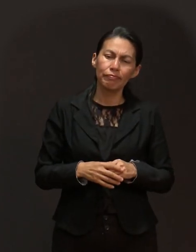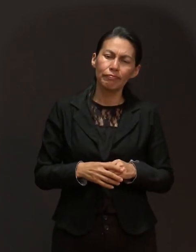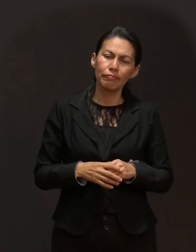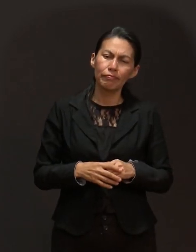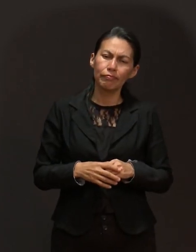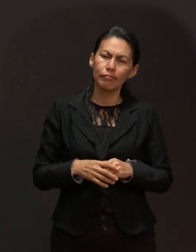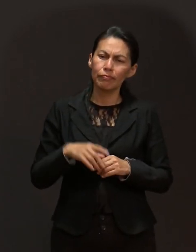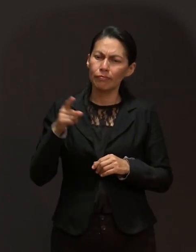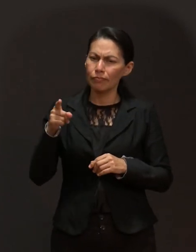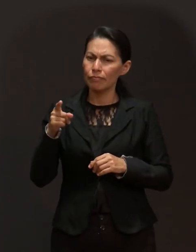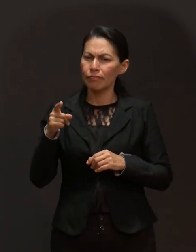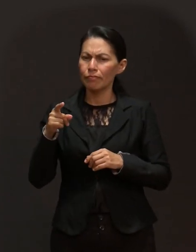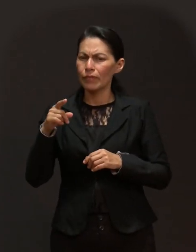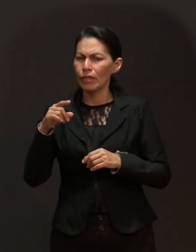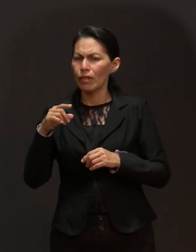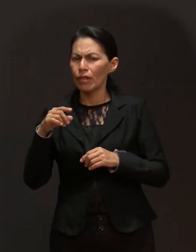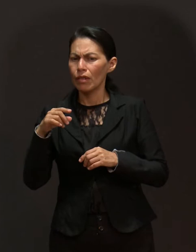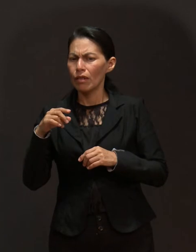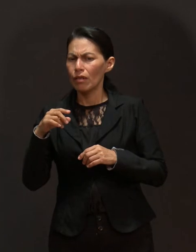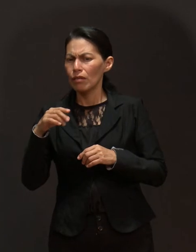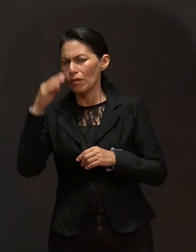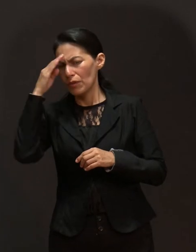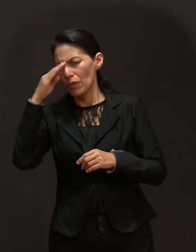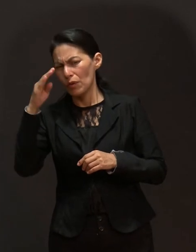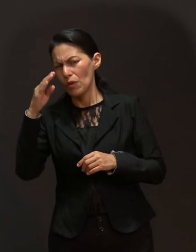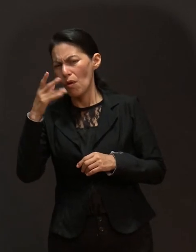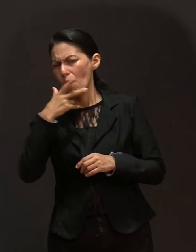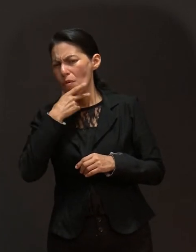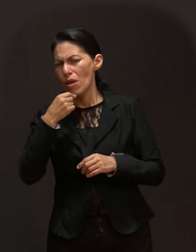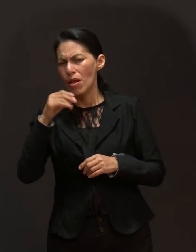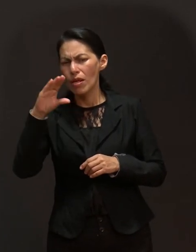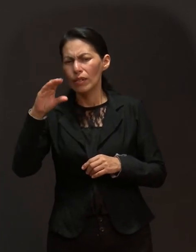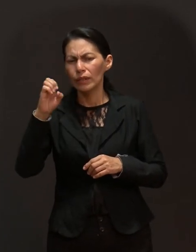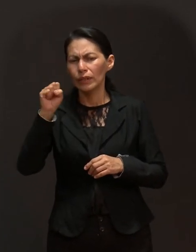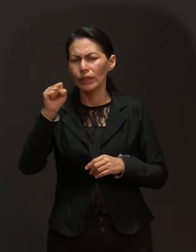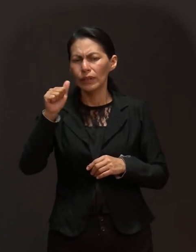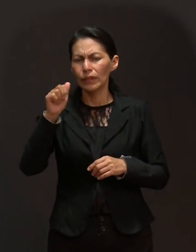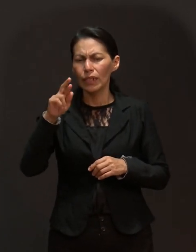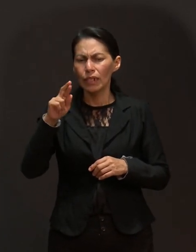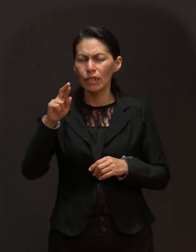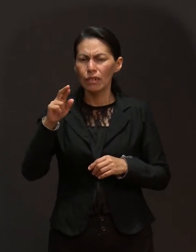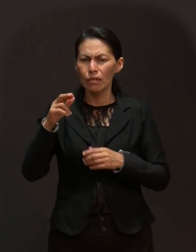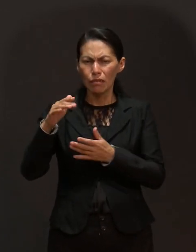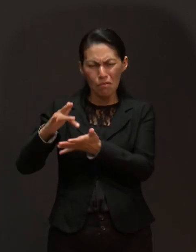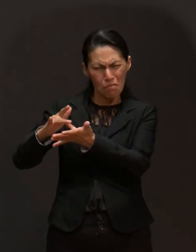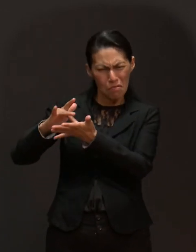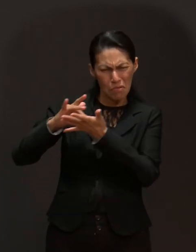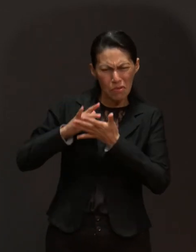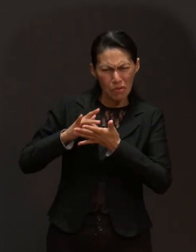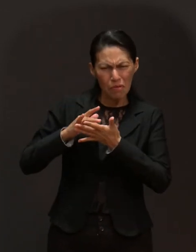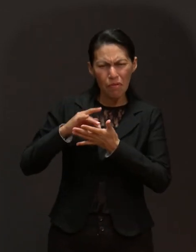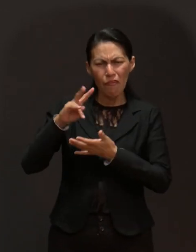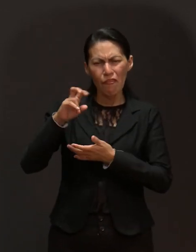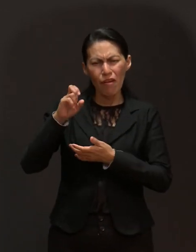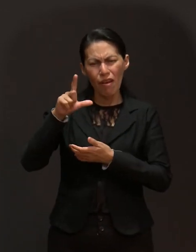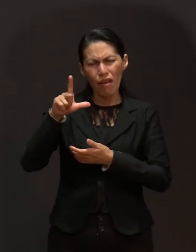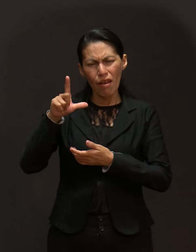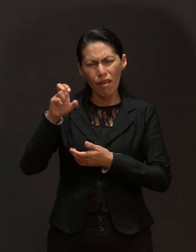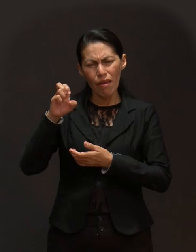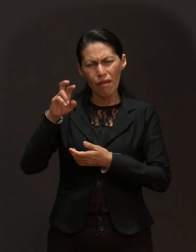incondicional representada por el señor César Valera Durán llegamos en 2019 a México